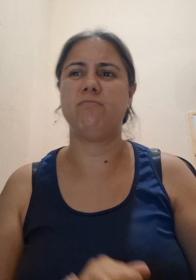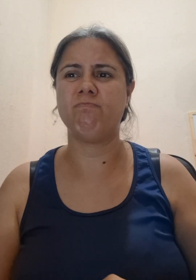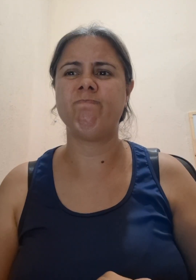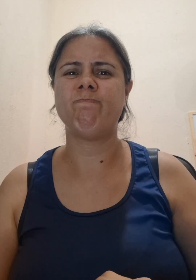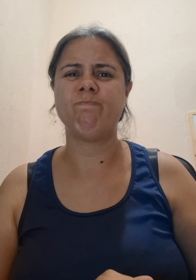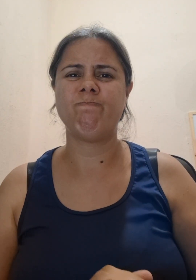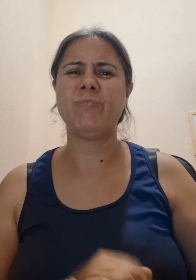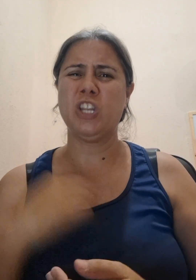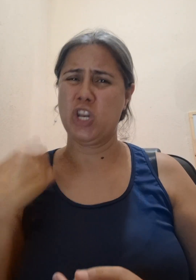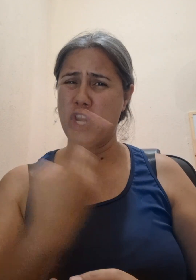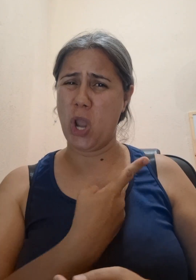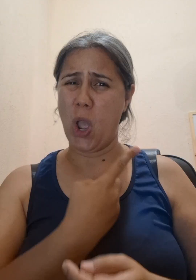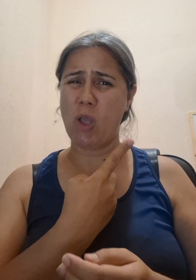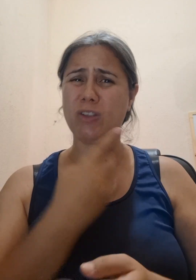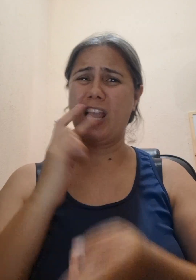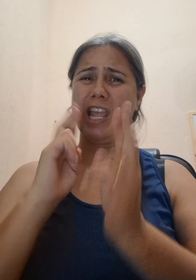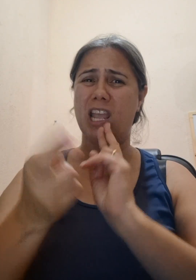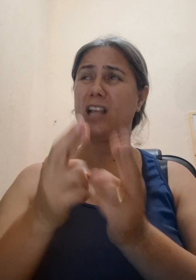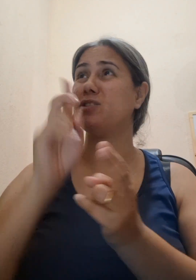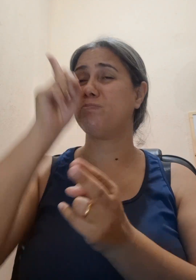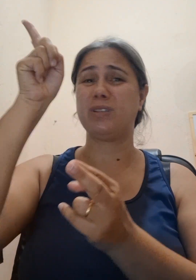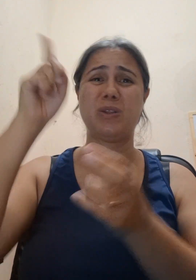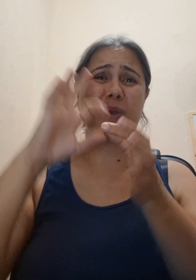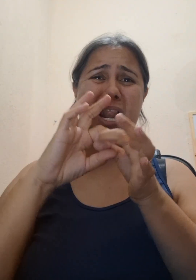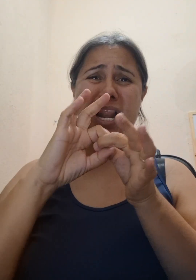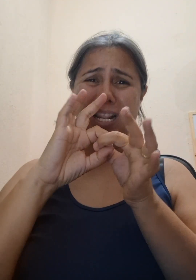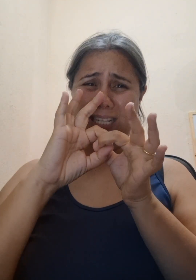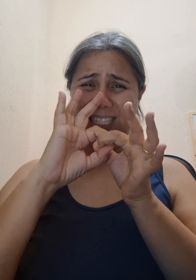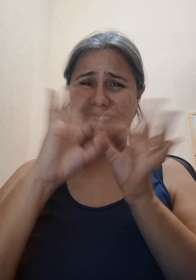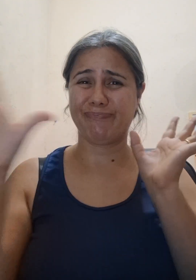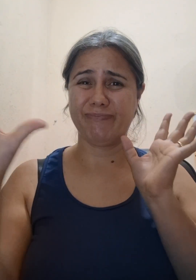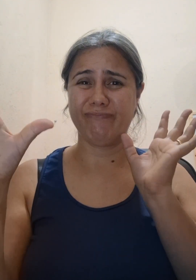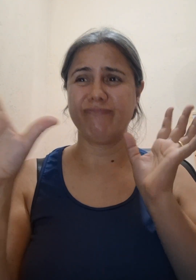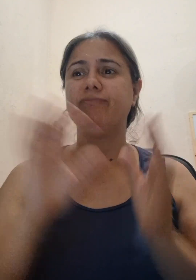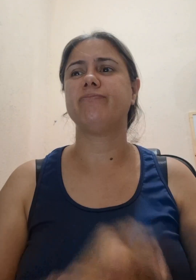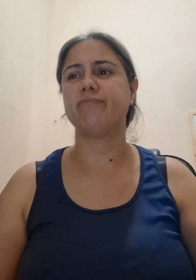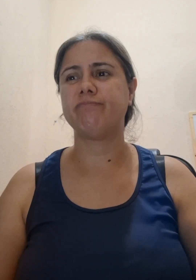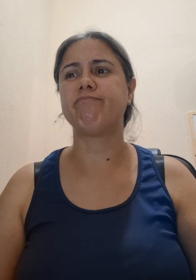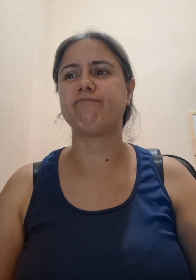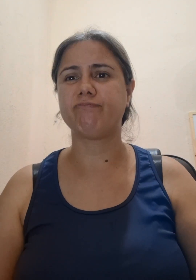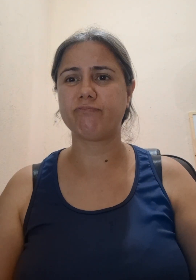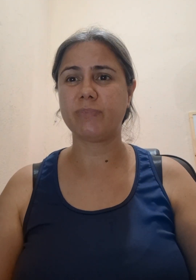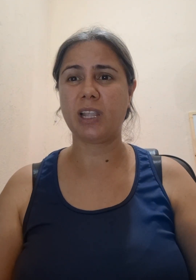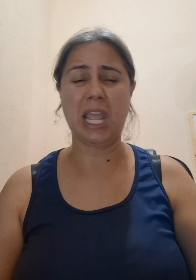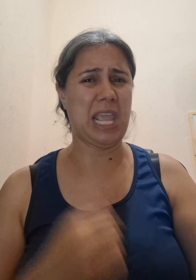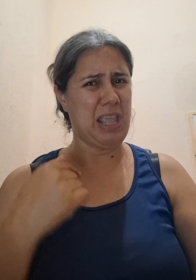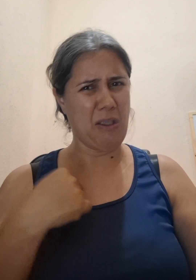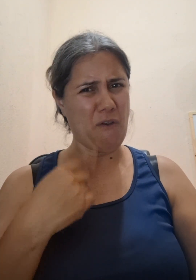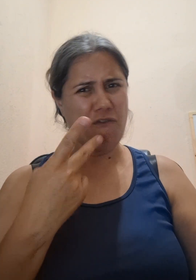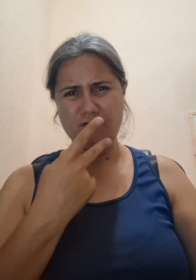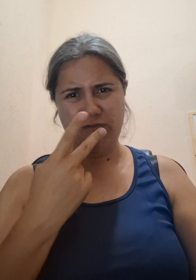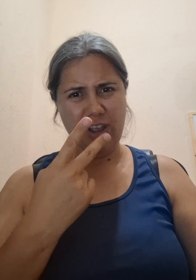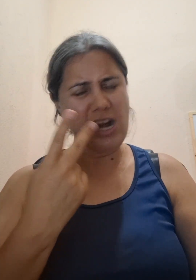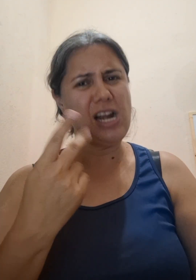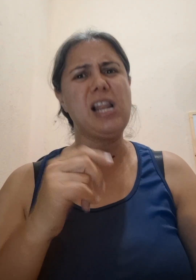Deus e causa ruptura no nosso relacionamento com Deus. Eu não